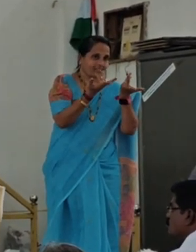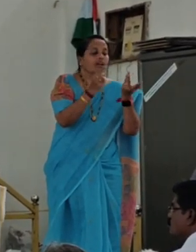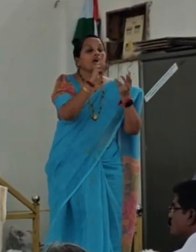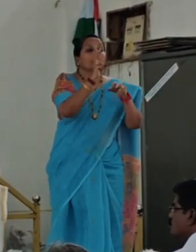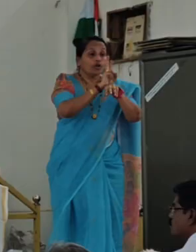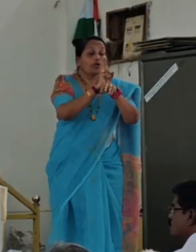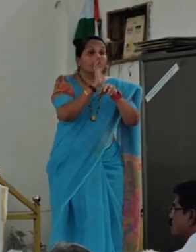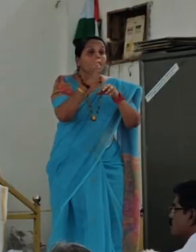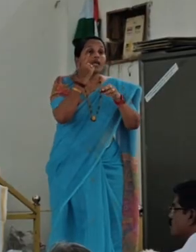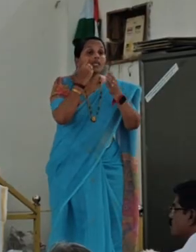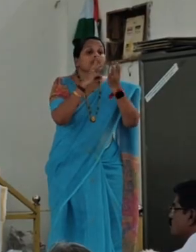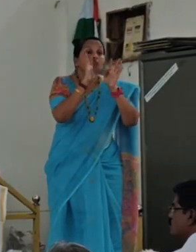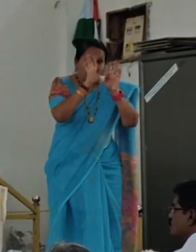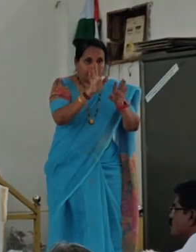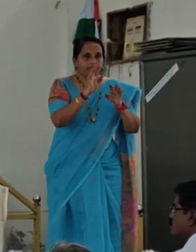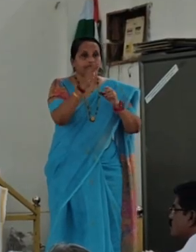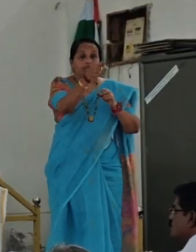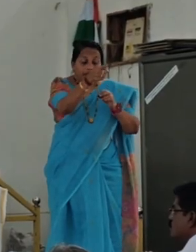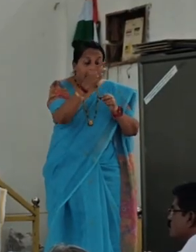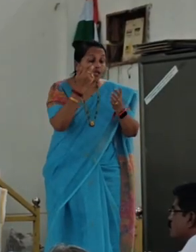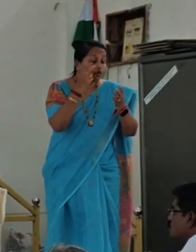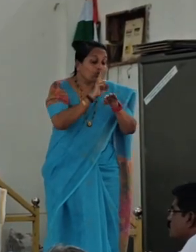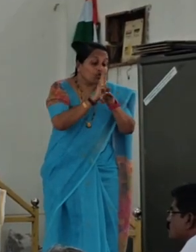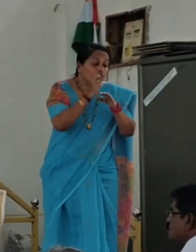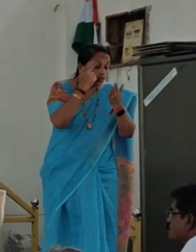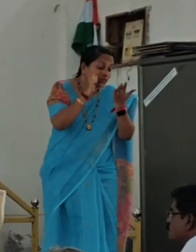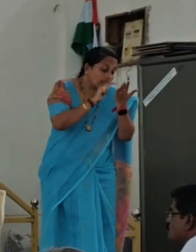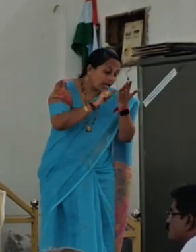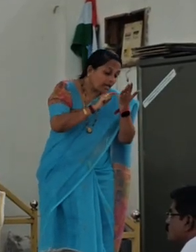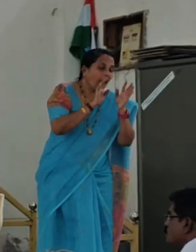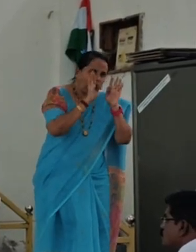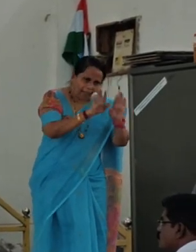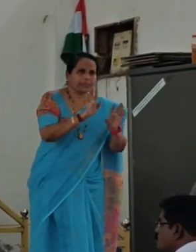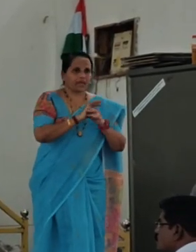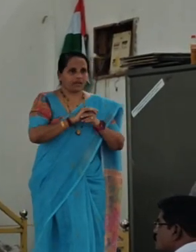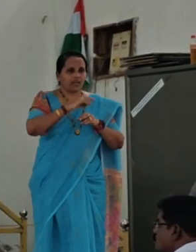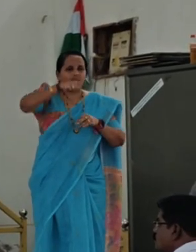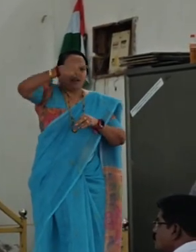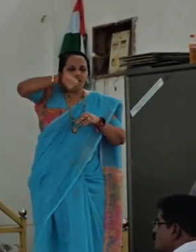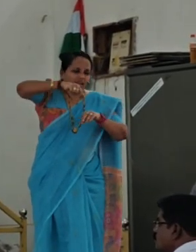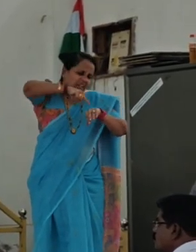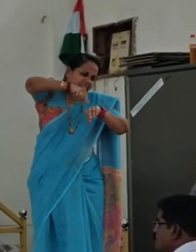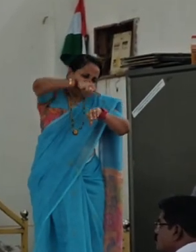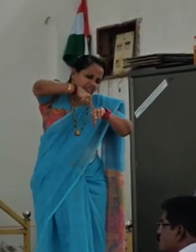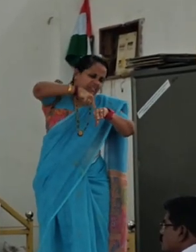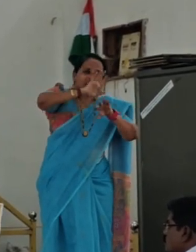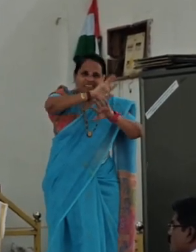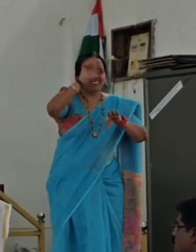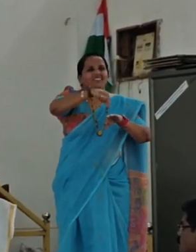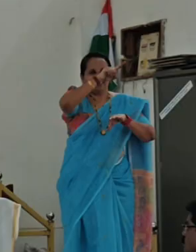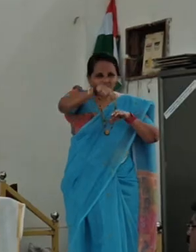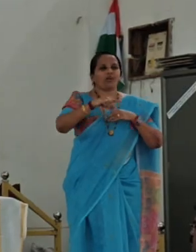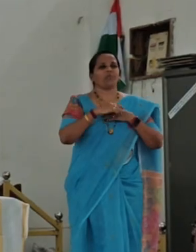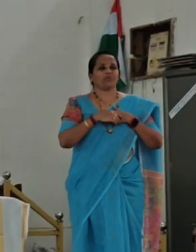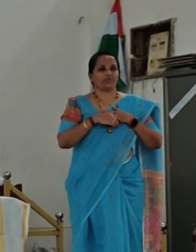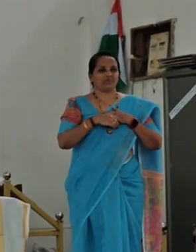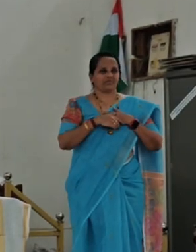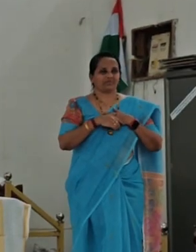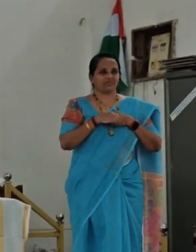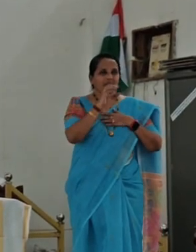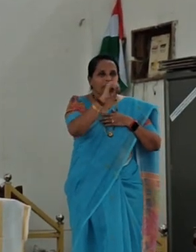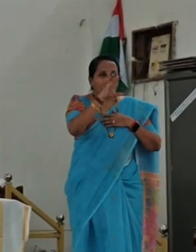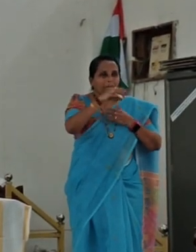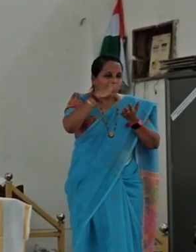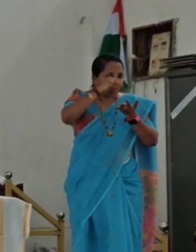ఫోన్. ఇట్స్ ఏ మిషన్ విచ్ విల్ బి యూజ్డ్ ఫర్ అవర్ అప్గ్రేడేషన్. మన దానికి ఉపయోగించుకునే